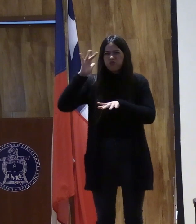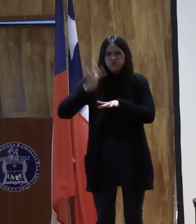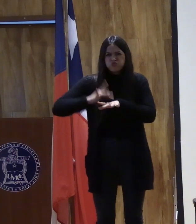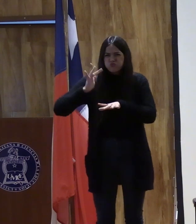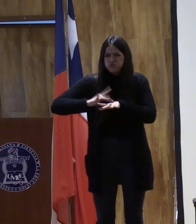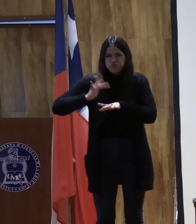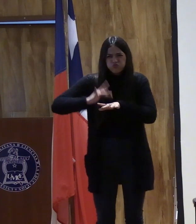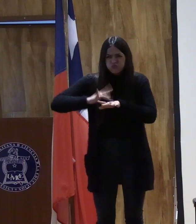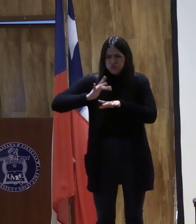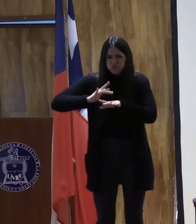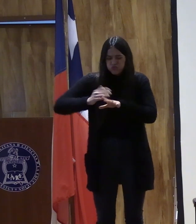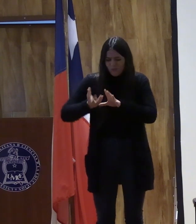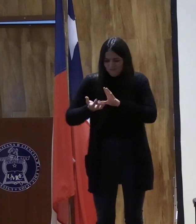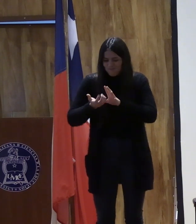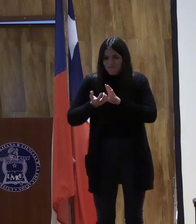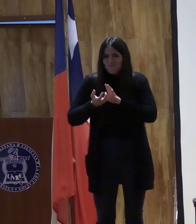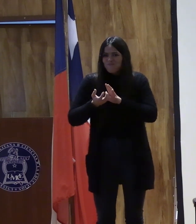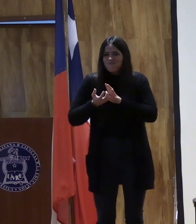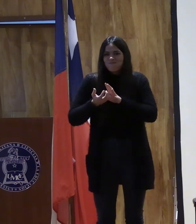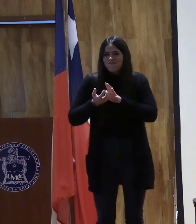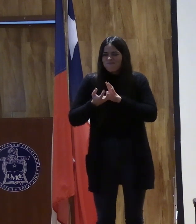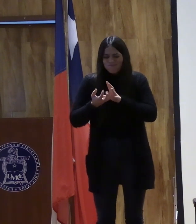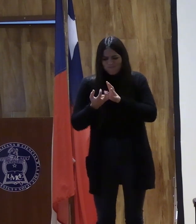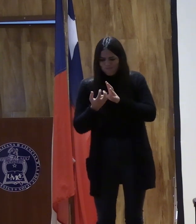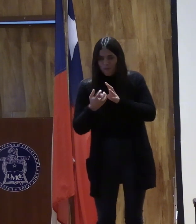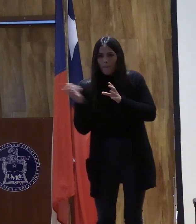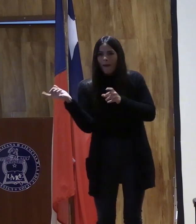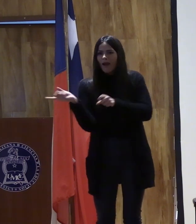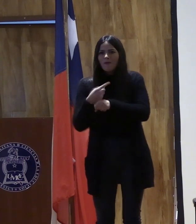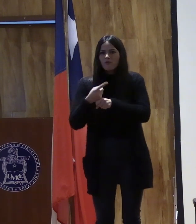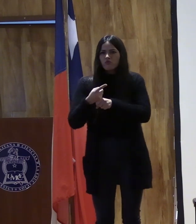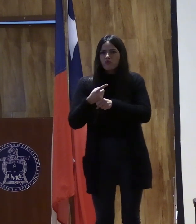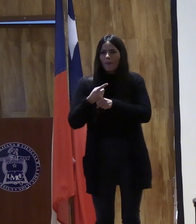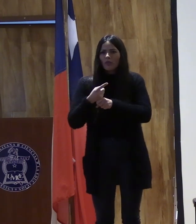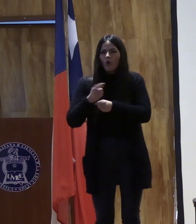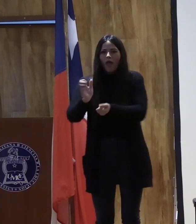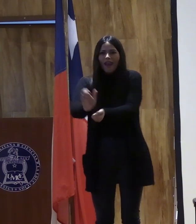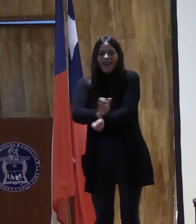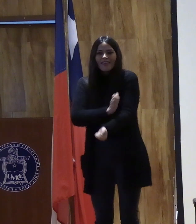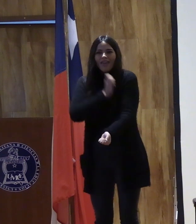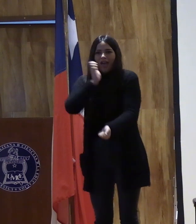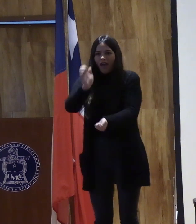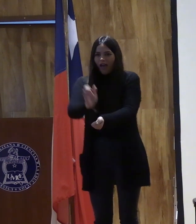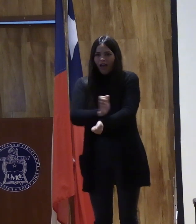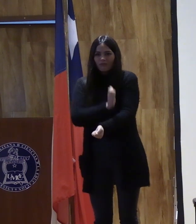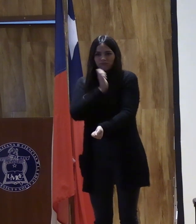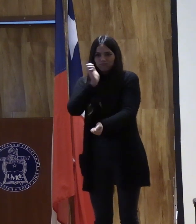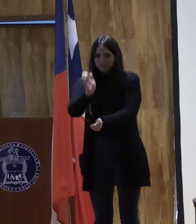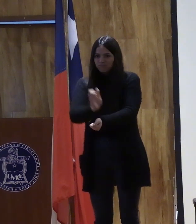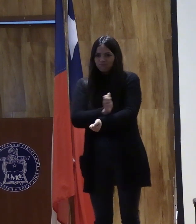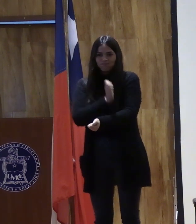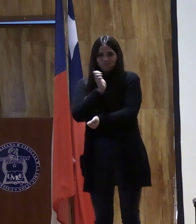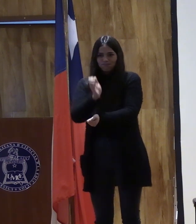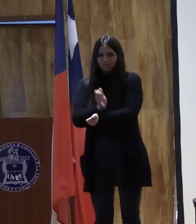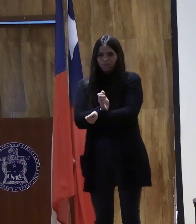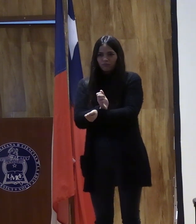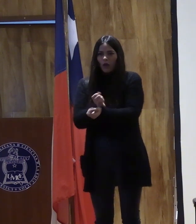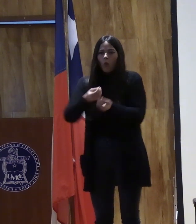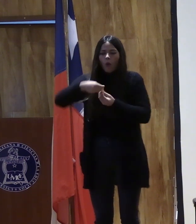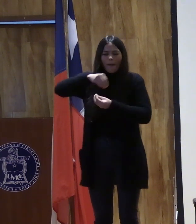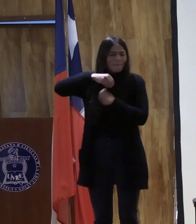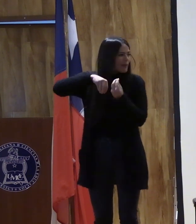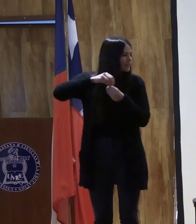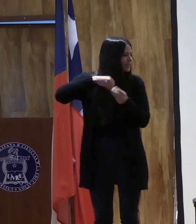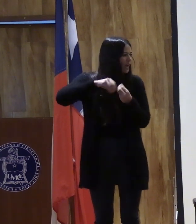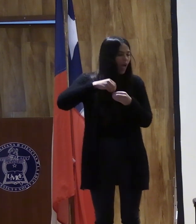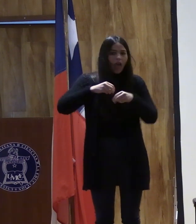con mayor temperatura genera mucho más rápido energía, una mezcla de hidrógeno con